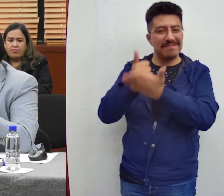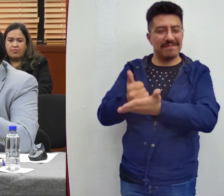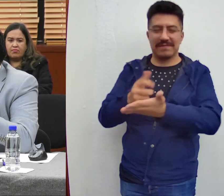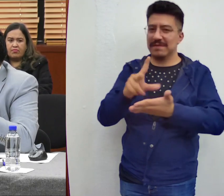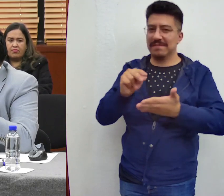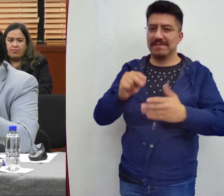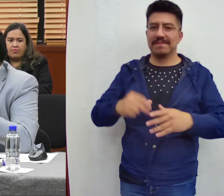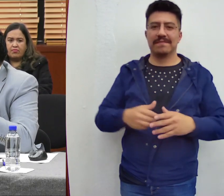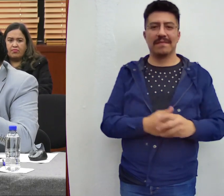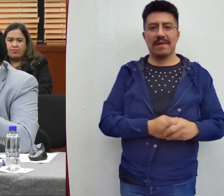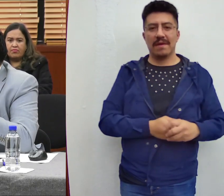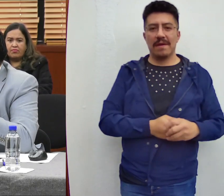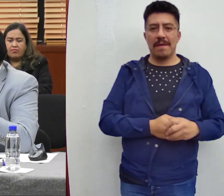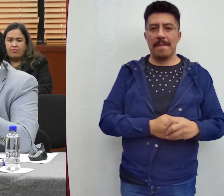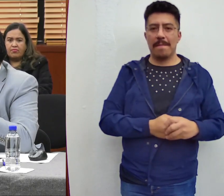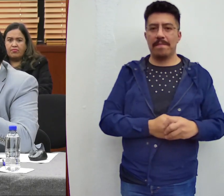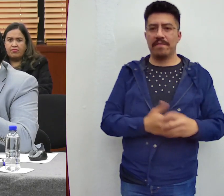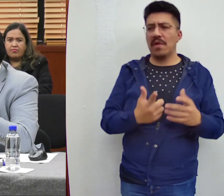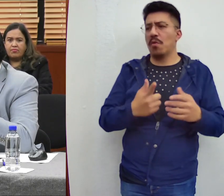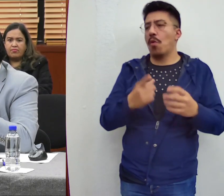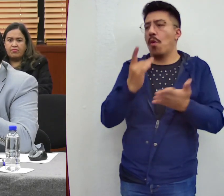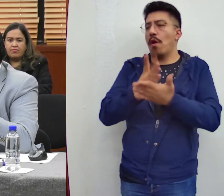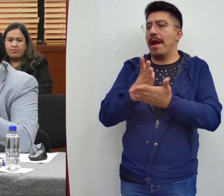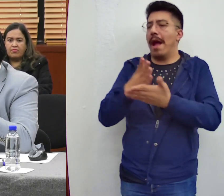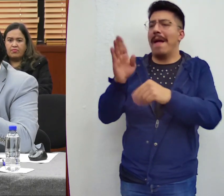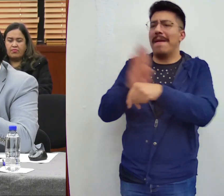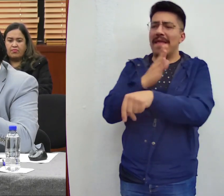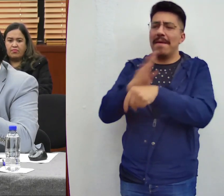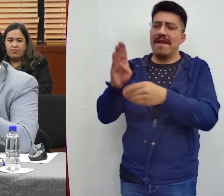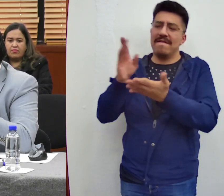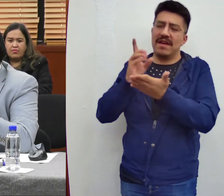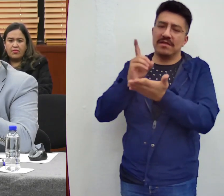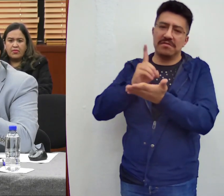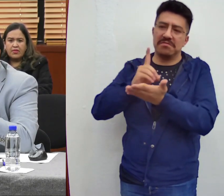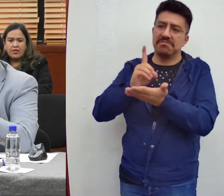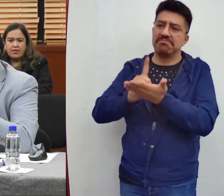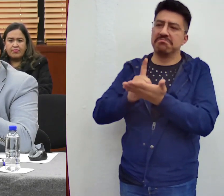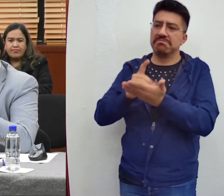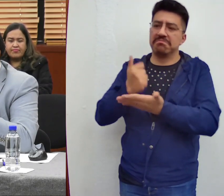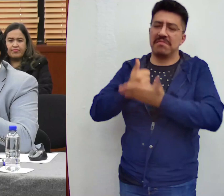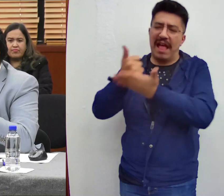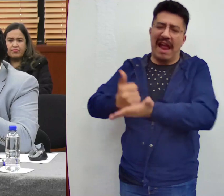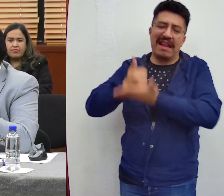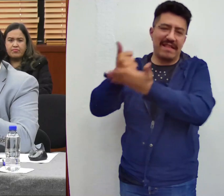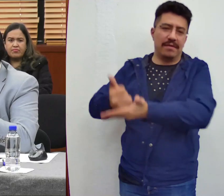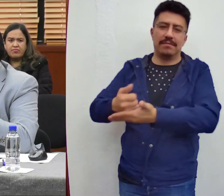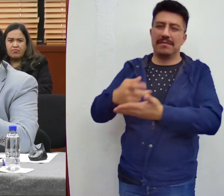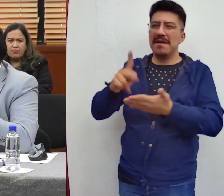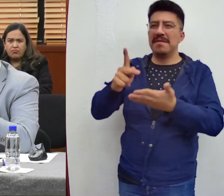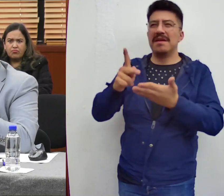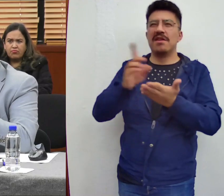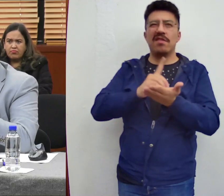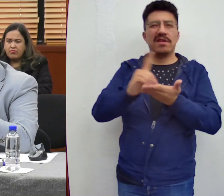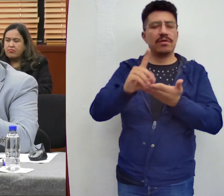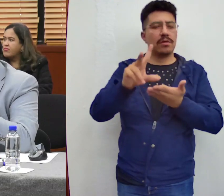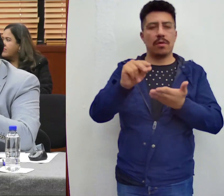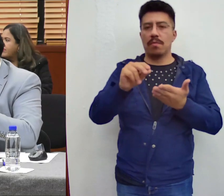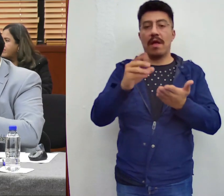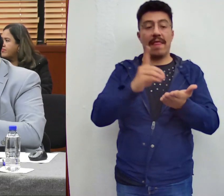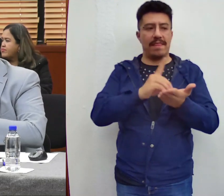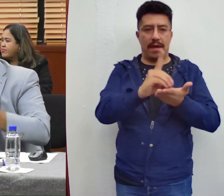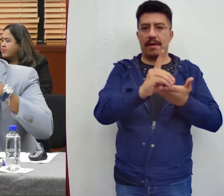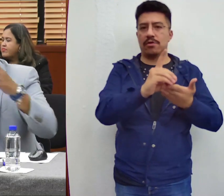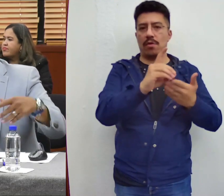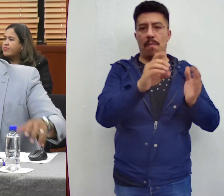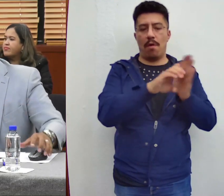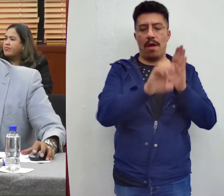cuestión de darle ciertos beneficios a las personas con discapacidad, pero no como un derecho. El derecho es a la protección social, ¿no?